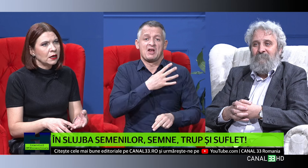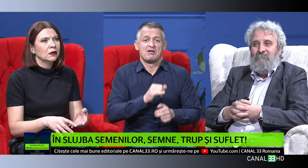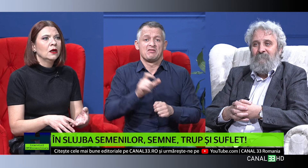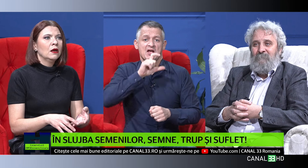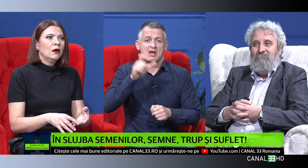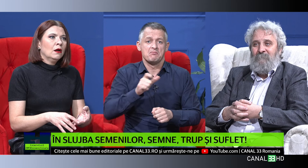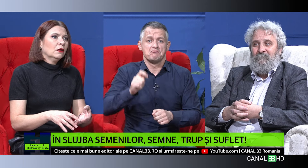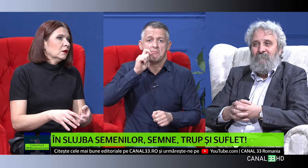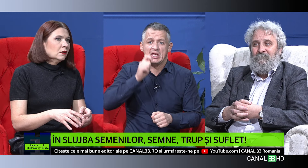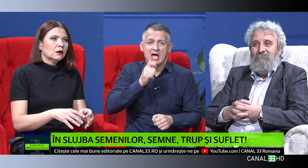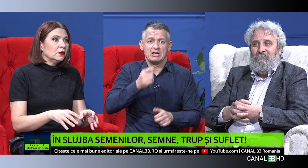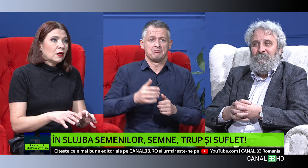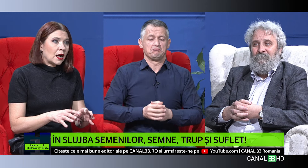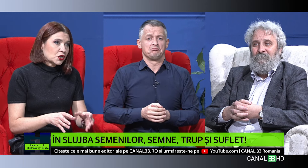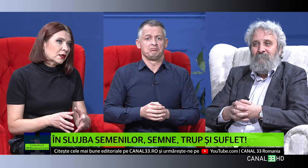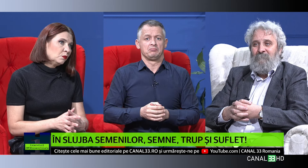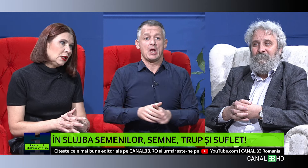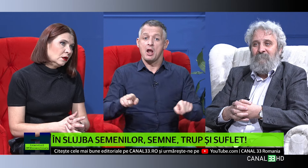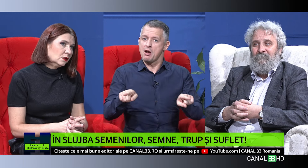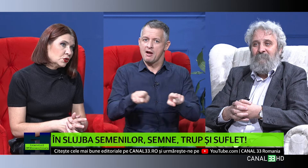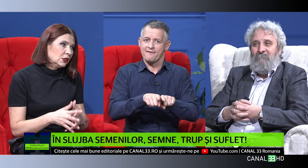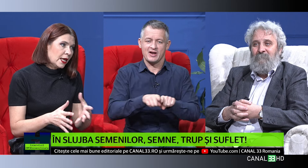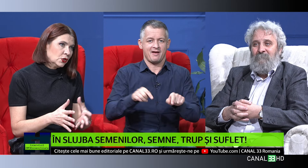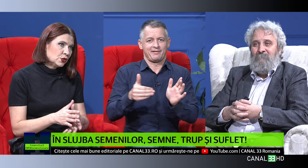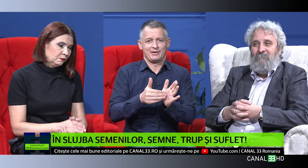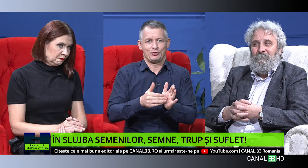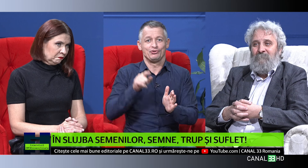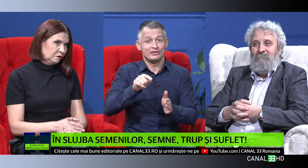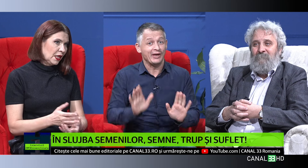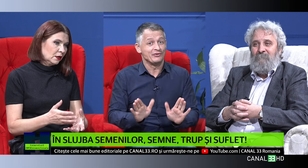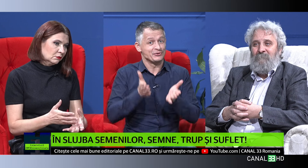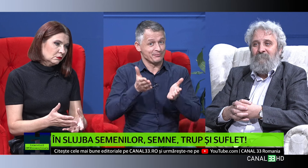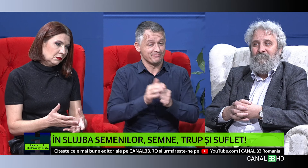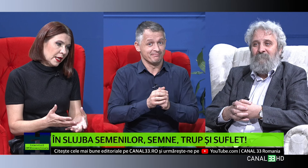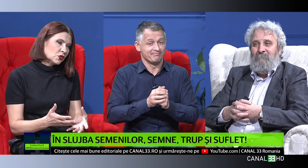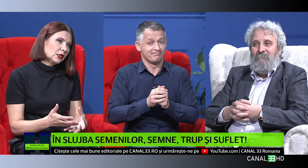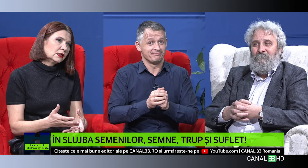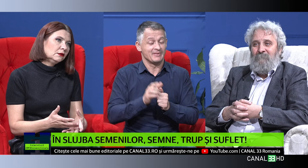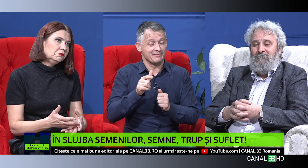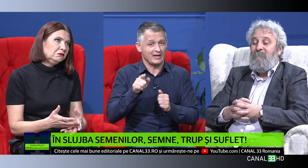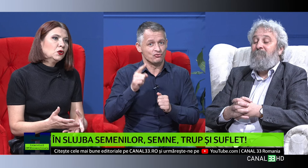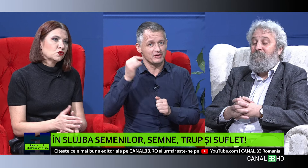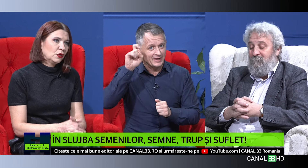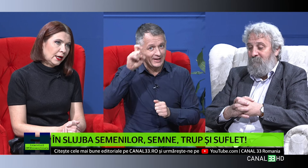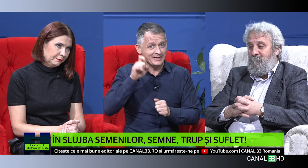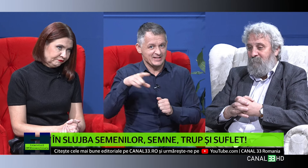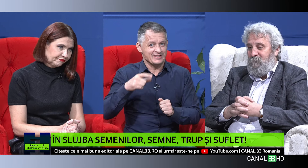maghiară. Așa ar trebui și de aici. De aici cred că minusurile.